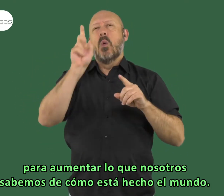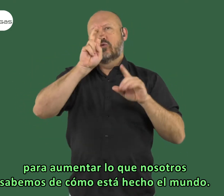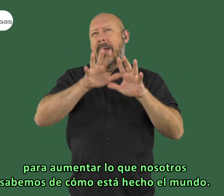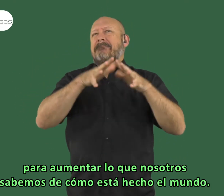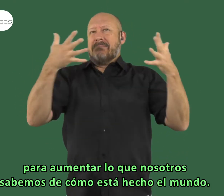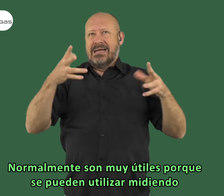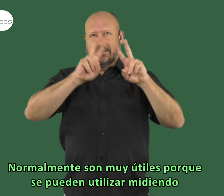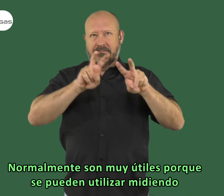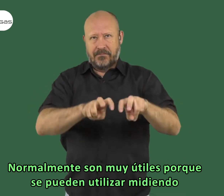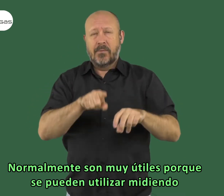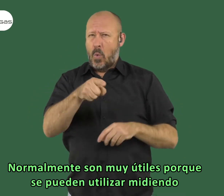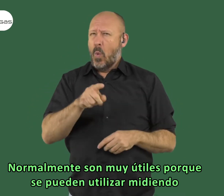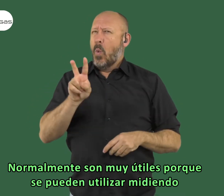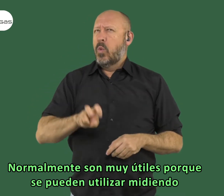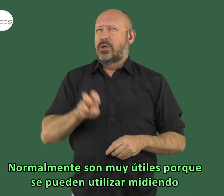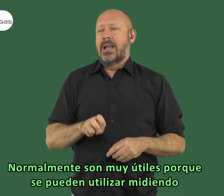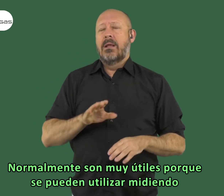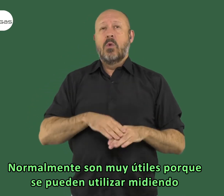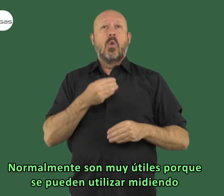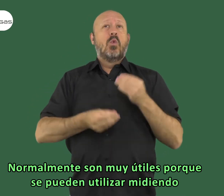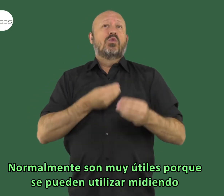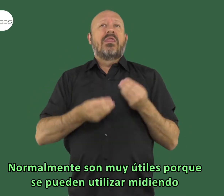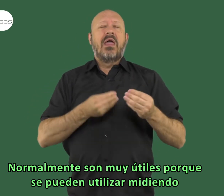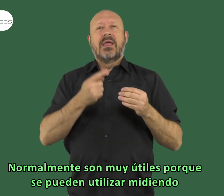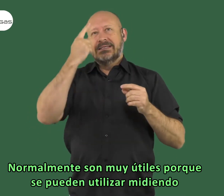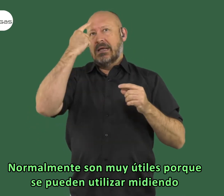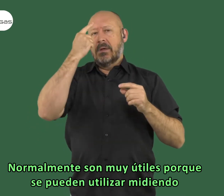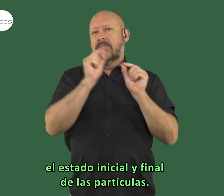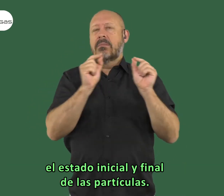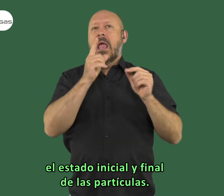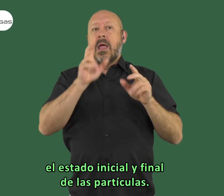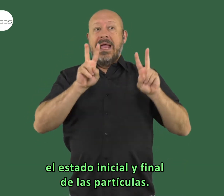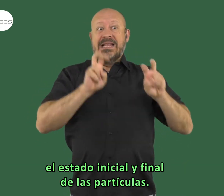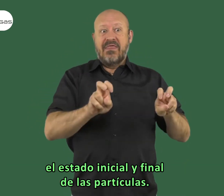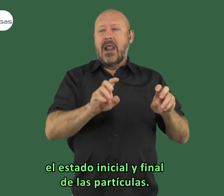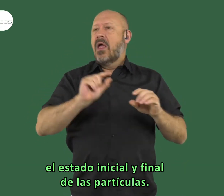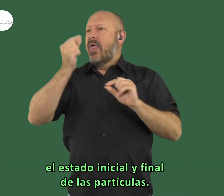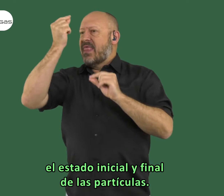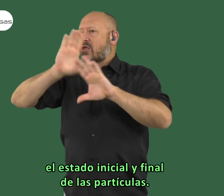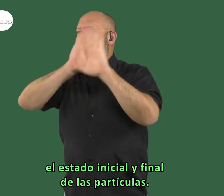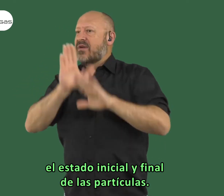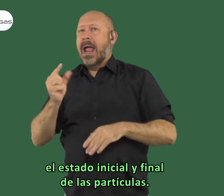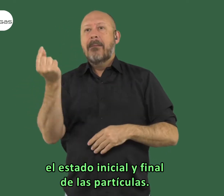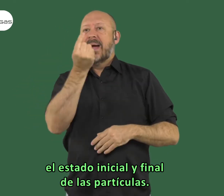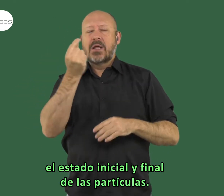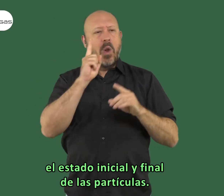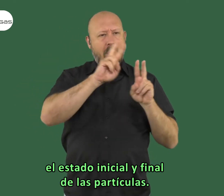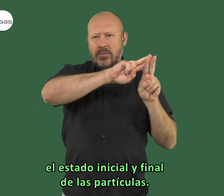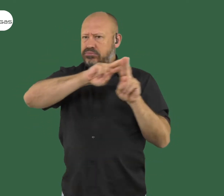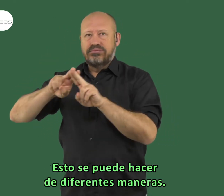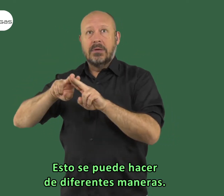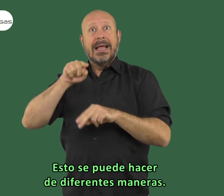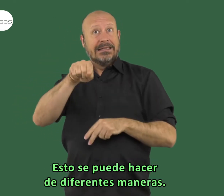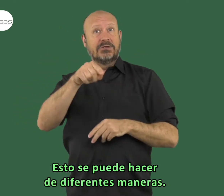está hecho el mundo. Normalmente son muy útiles porque se pueden utilizar midiendo el estado inicial y el estado final de las